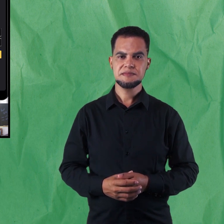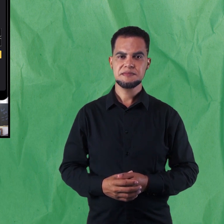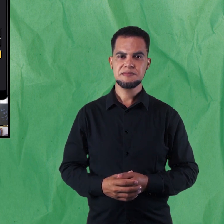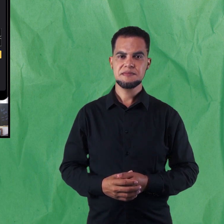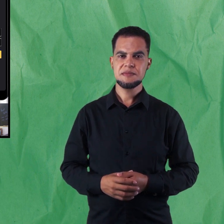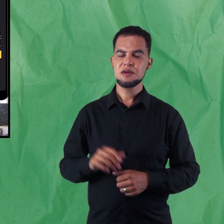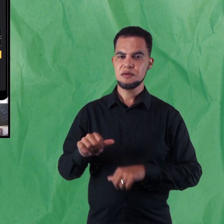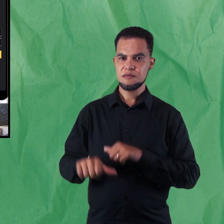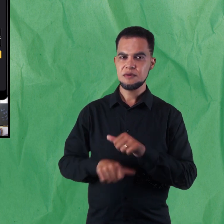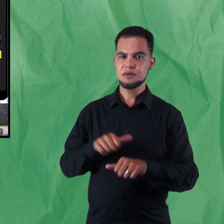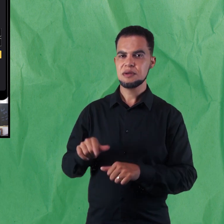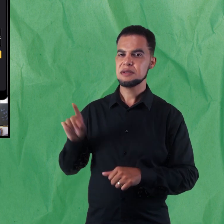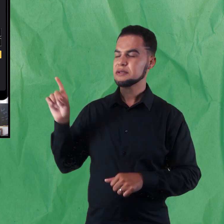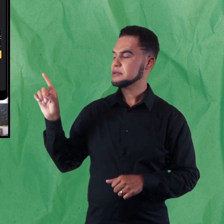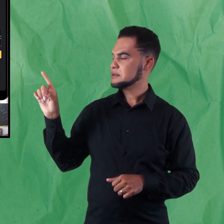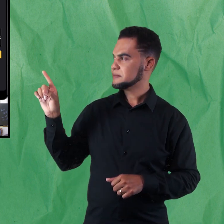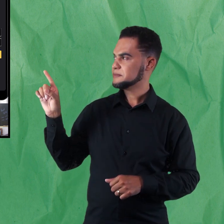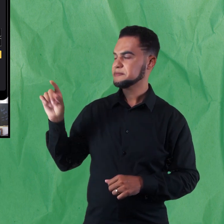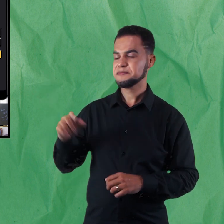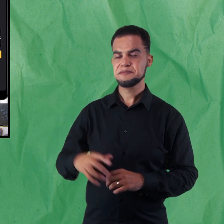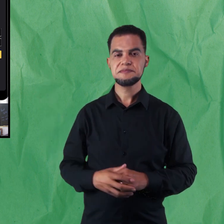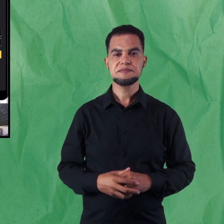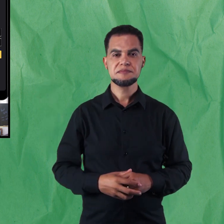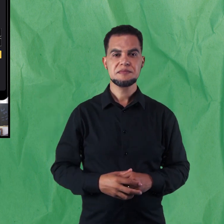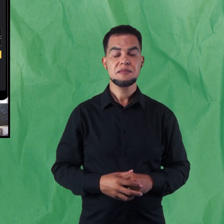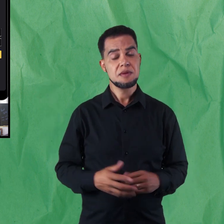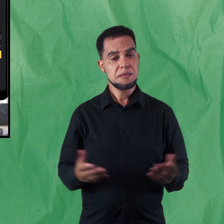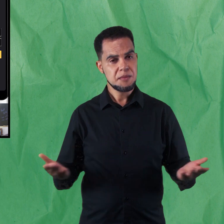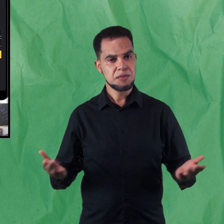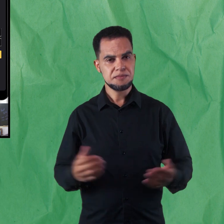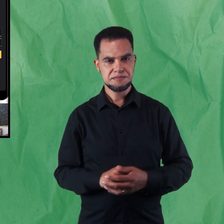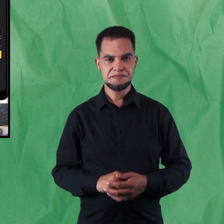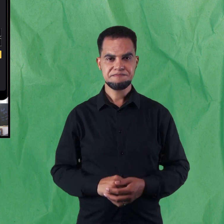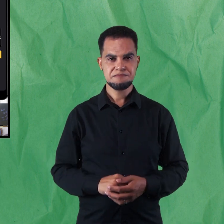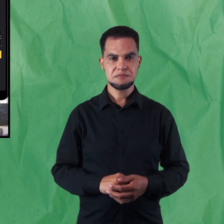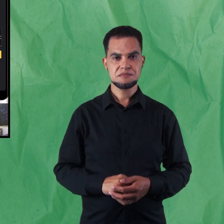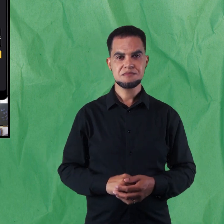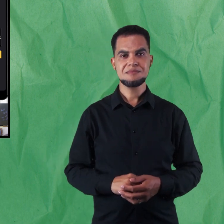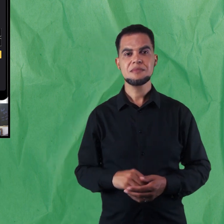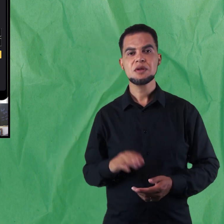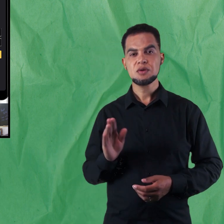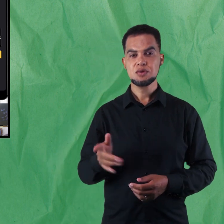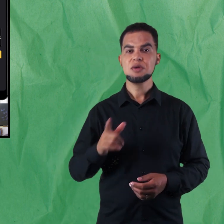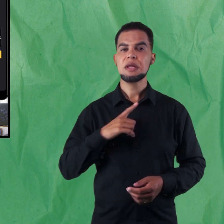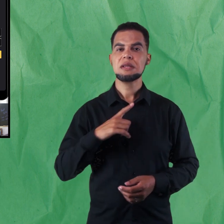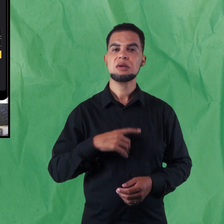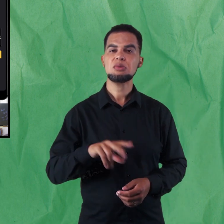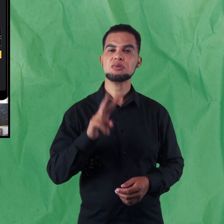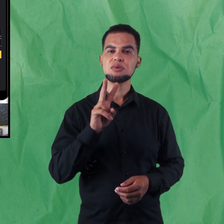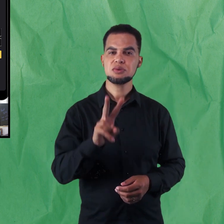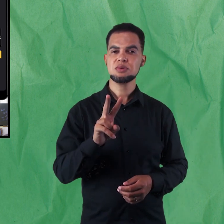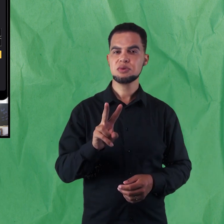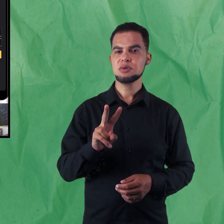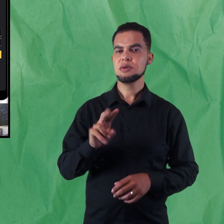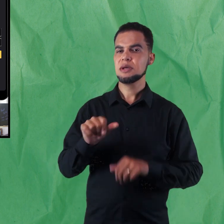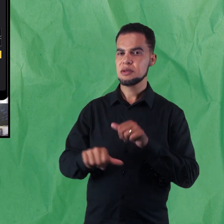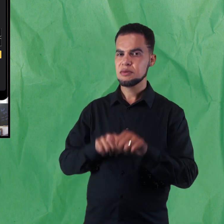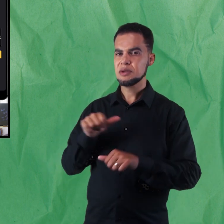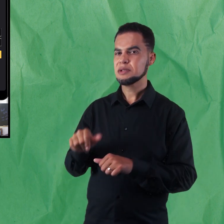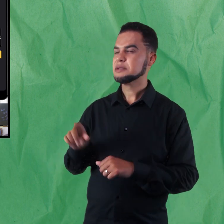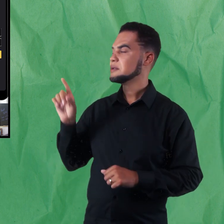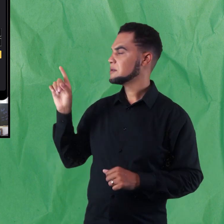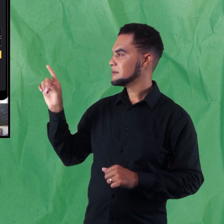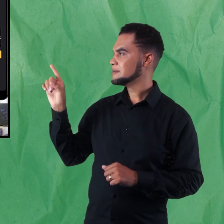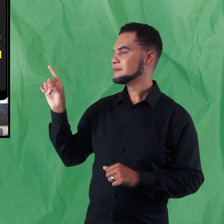Eu vou atualizar aqui o password. Bom, já tem meus dois estados aqui atualizados, então na